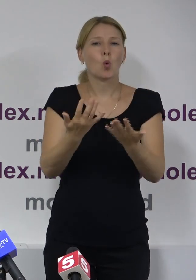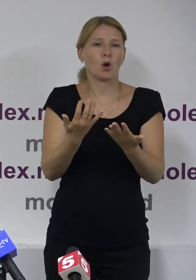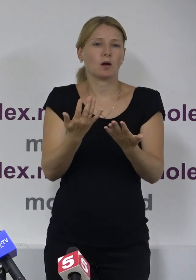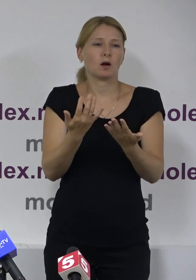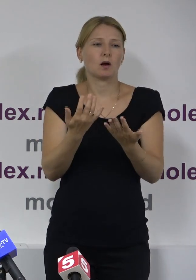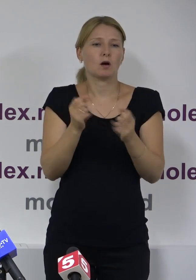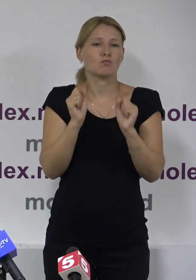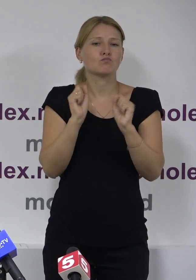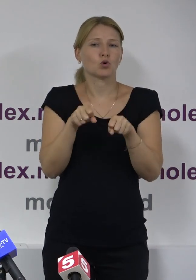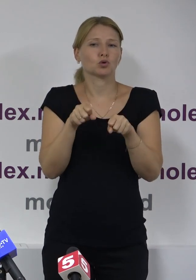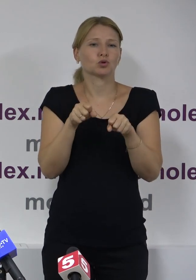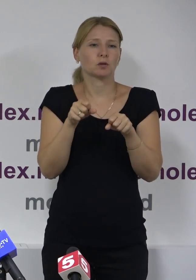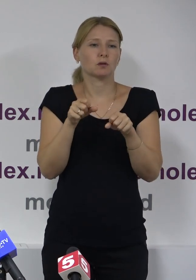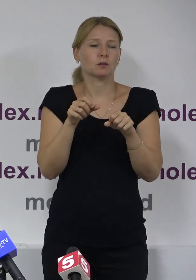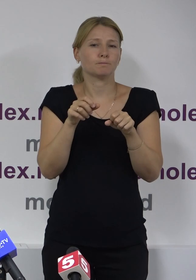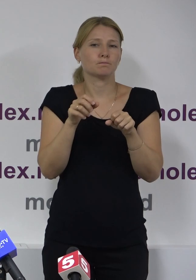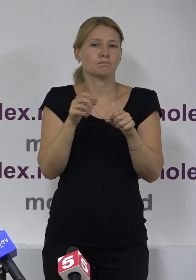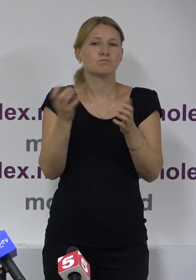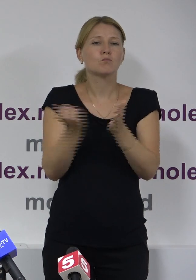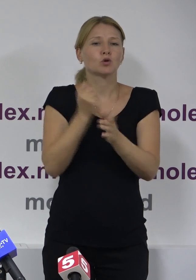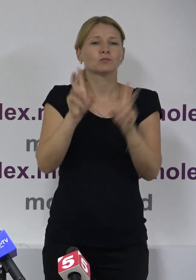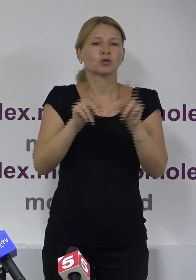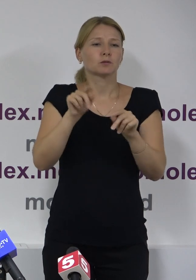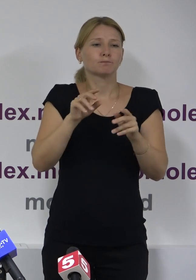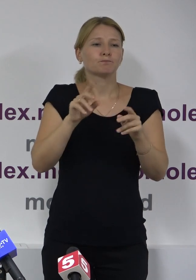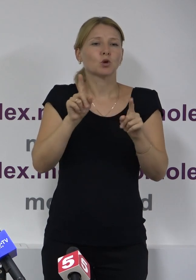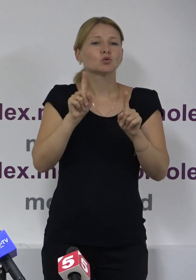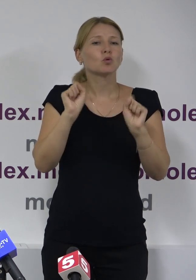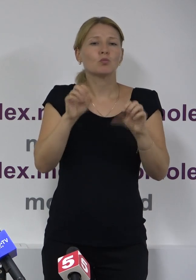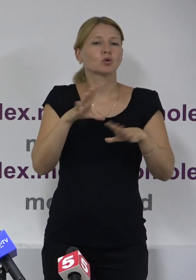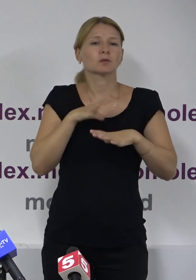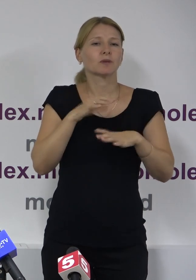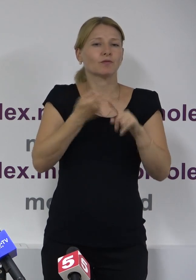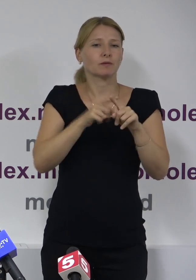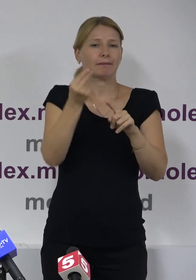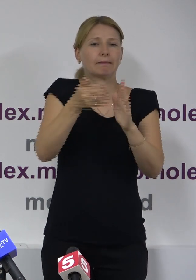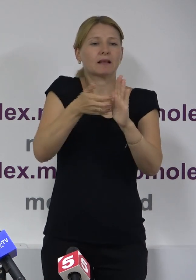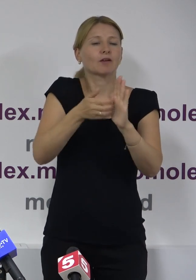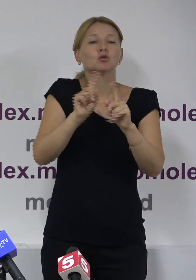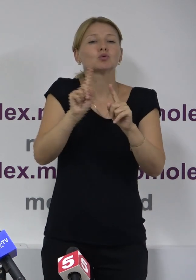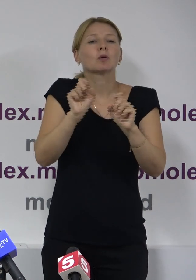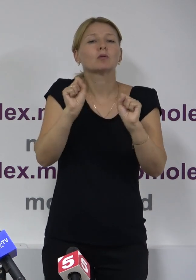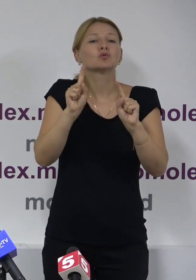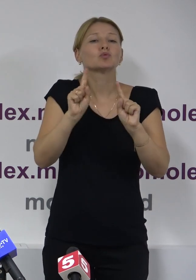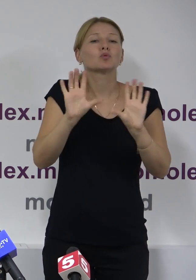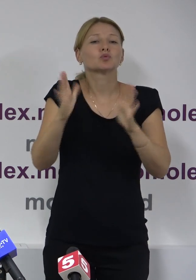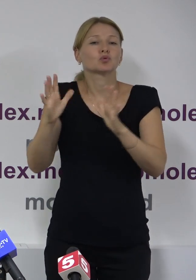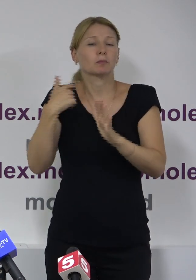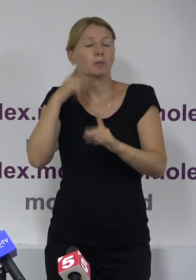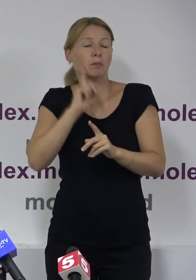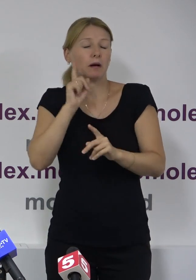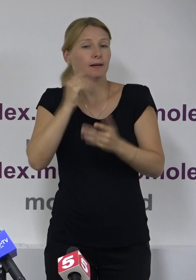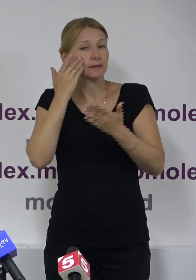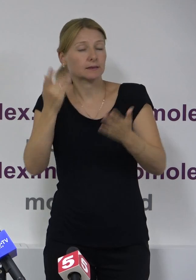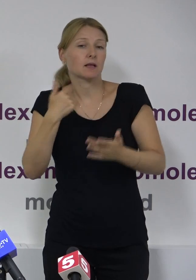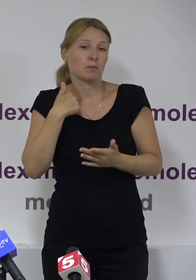gaură, să spunem așa, pentru că în esență, cunoaștem din experiența alegerilor trecute că, de fapt, în alegeri întotdeauna